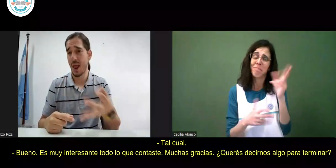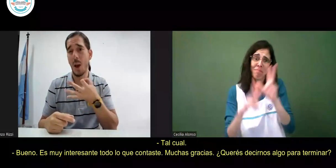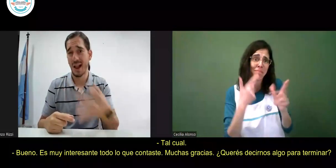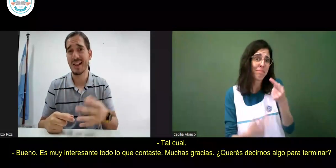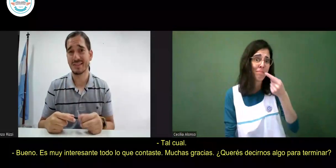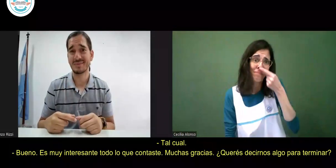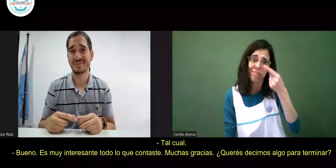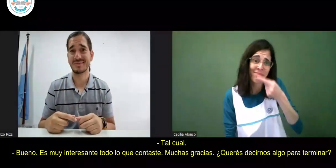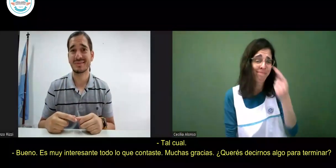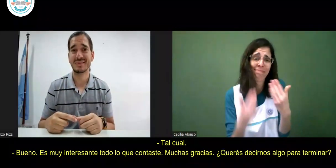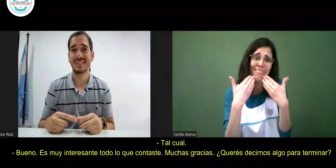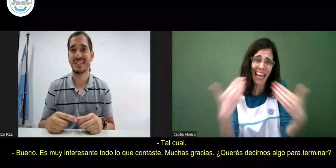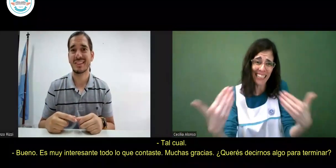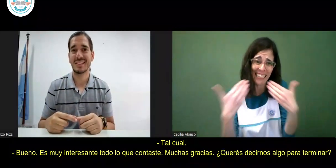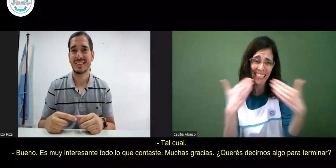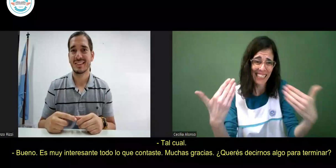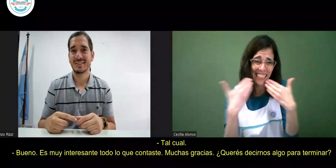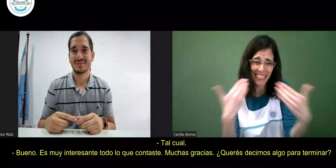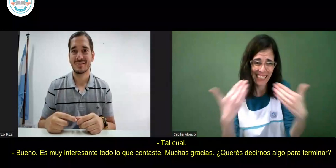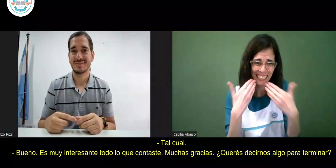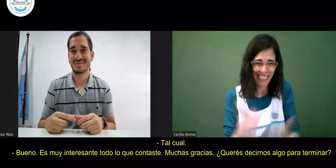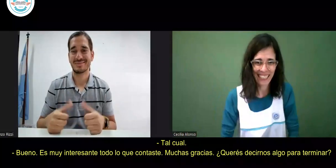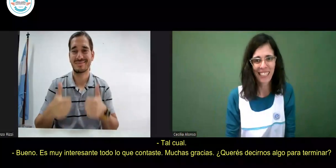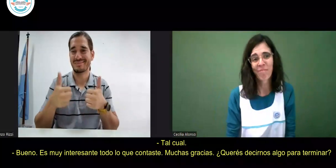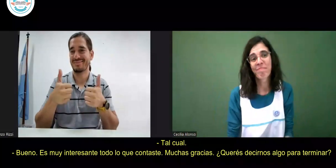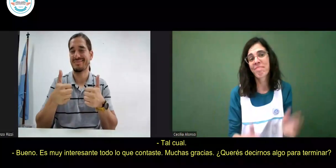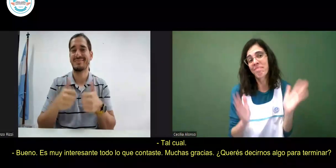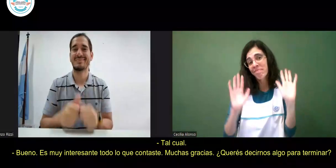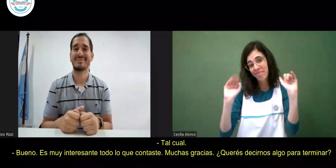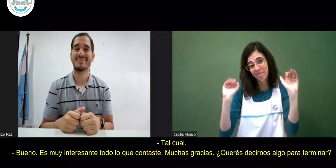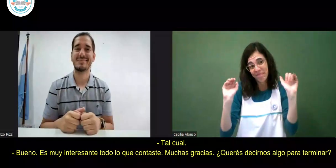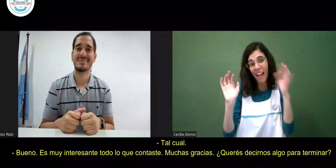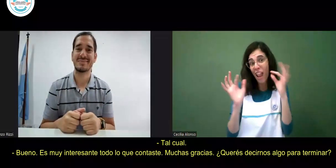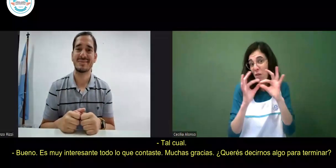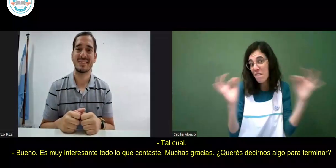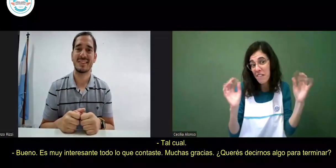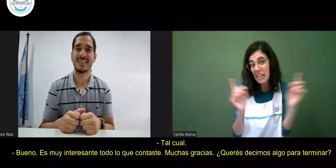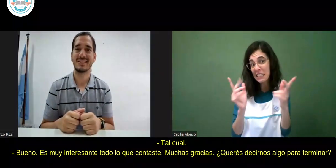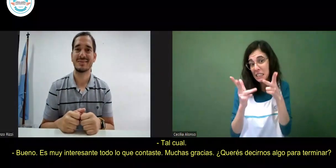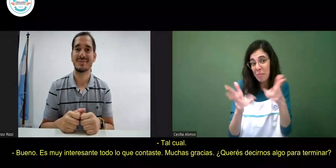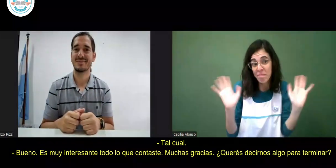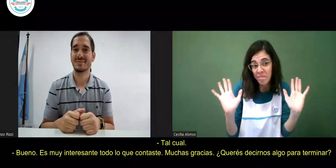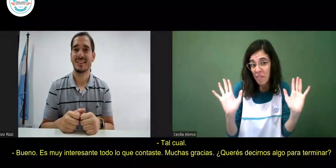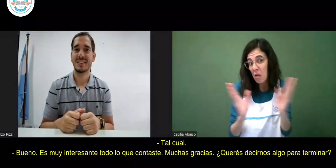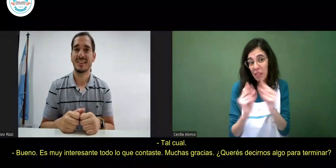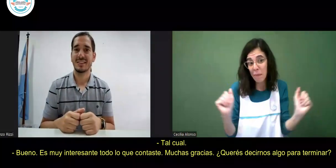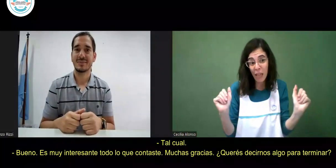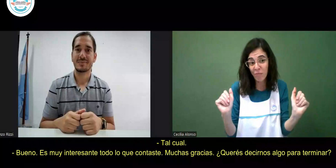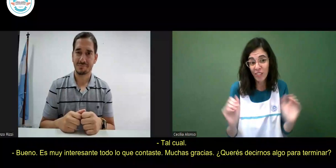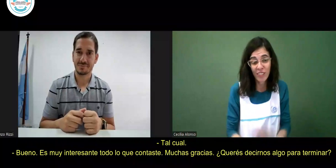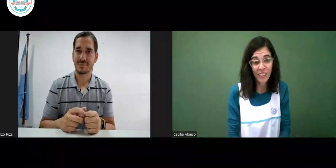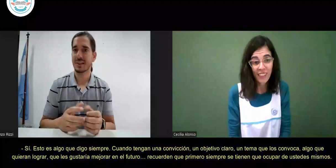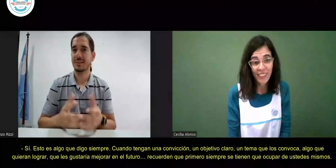Tal cual. Bueno, es muy interesante todo lo que contaste. Muchas gracias. ¿Querés decirnos algo